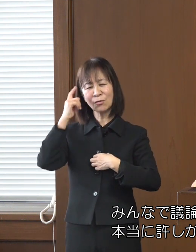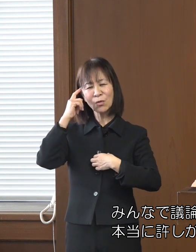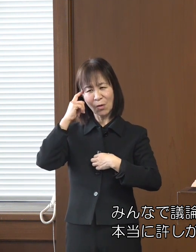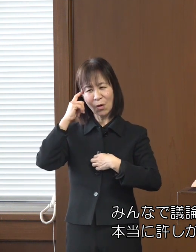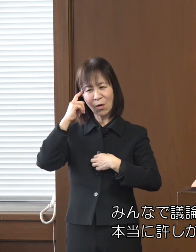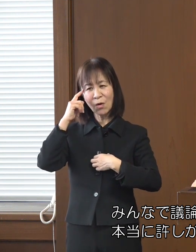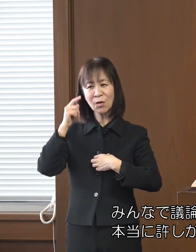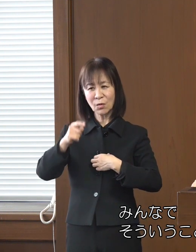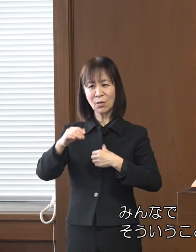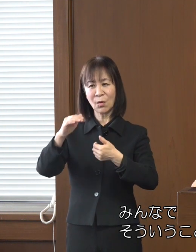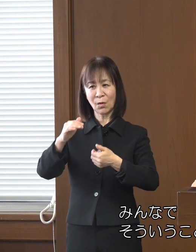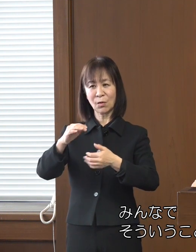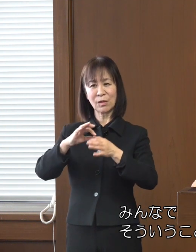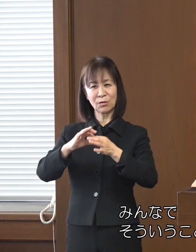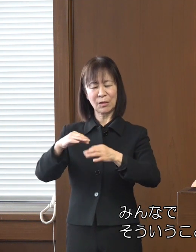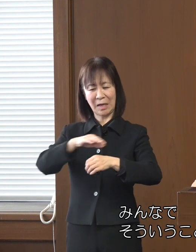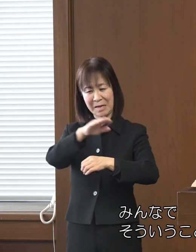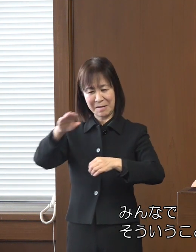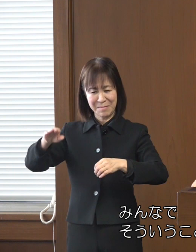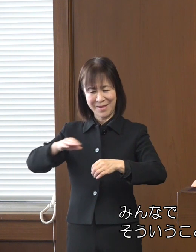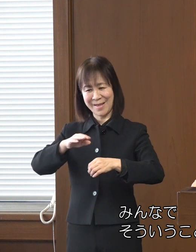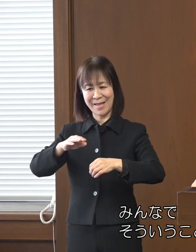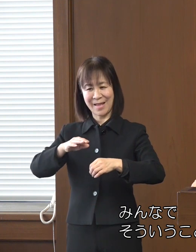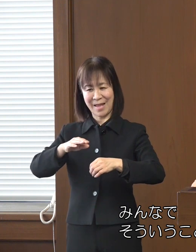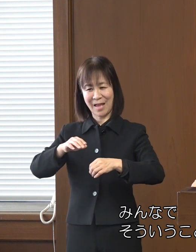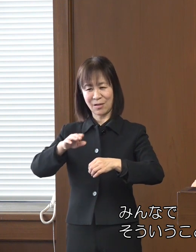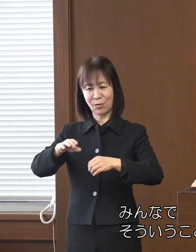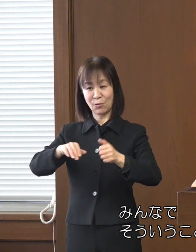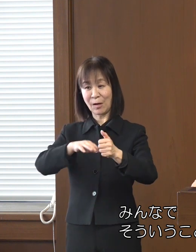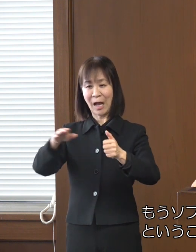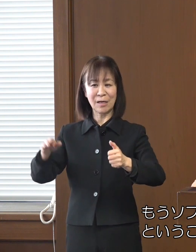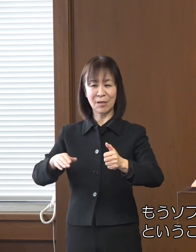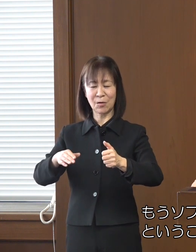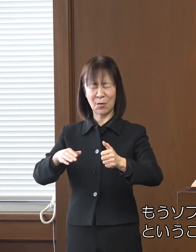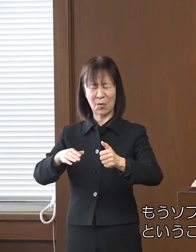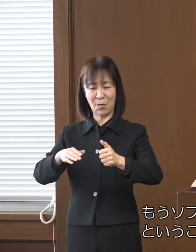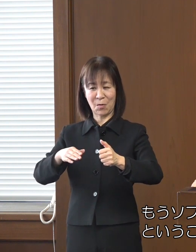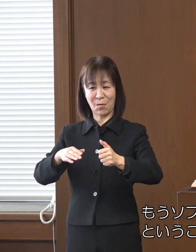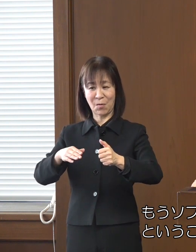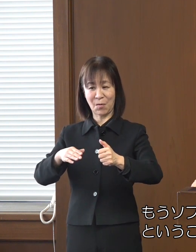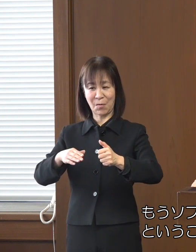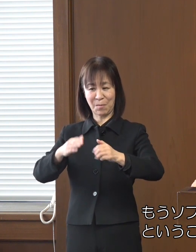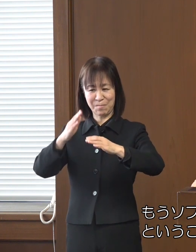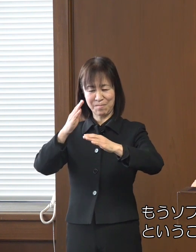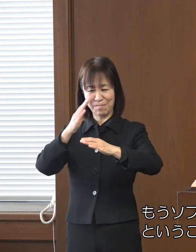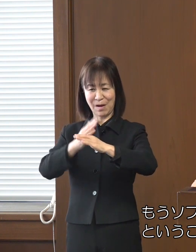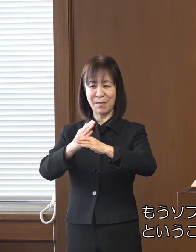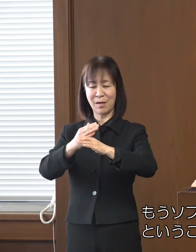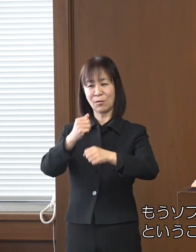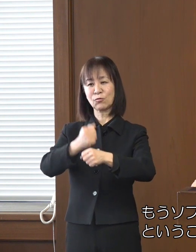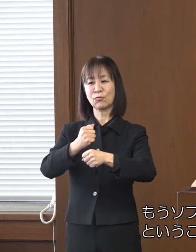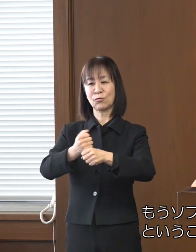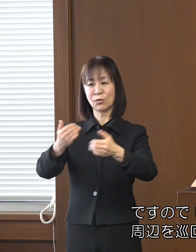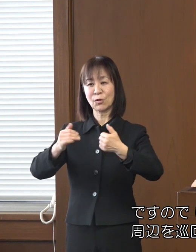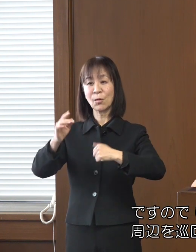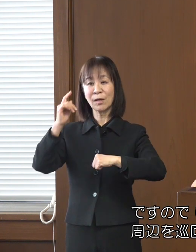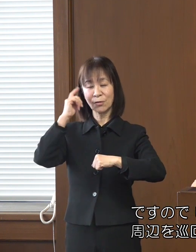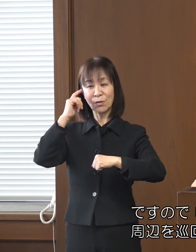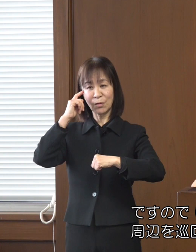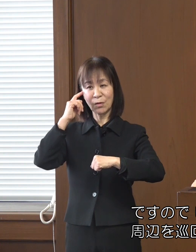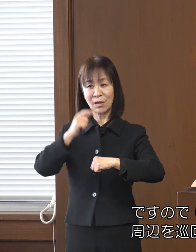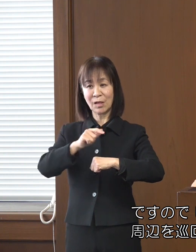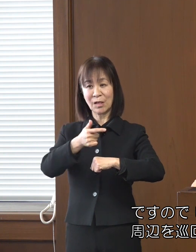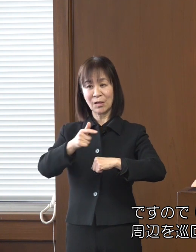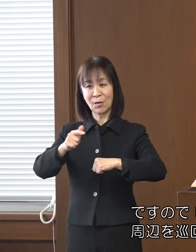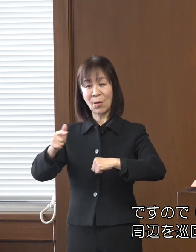ようなことに関してはみんなでそういうことができないような環境をもうソフト的に作っていこうということであります。ですのでいろ